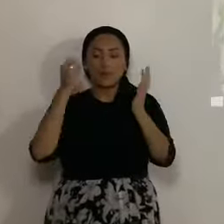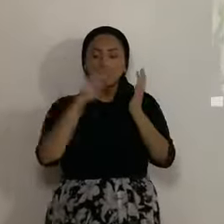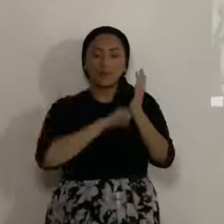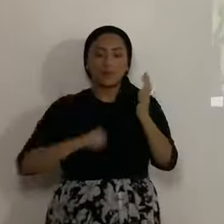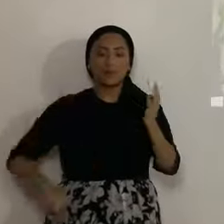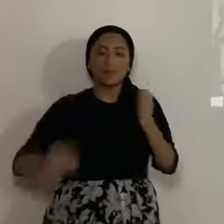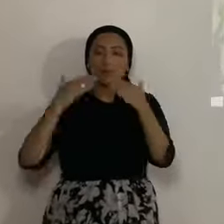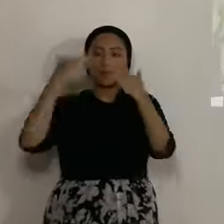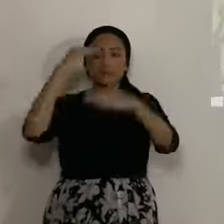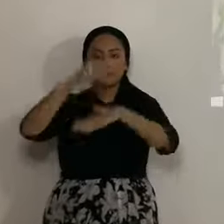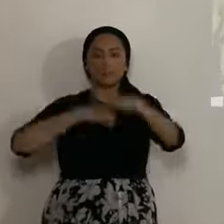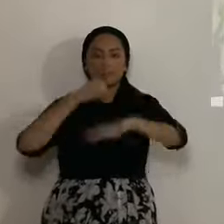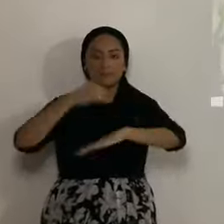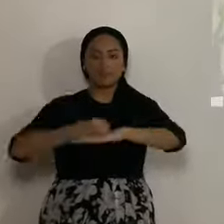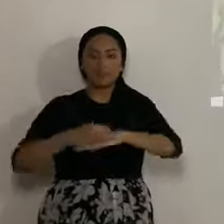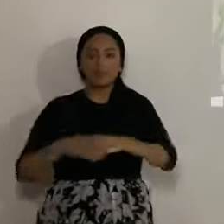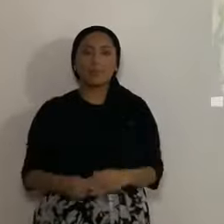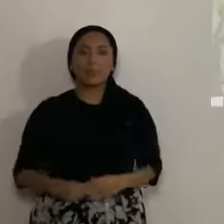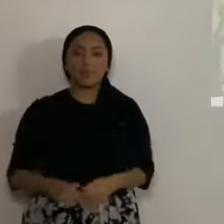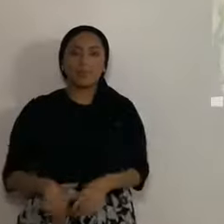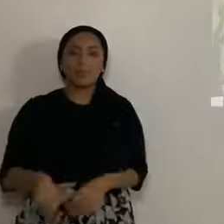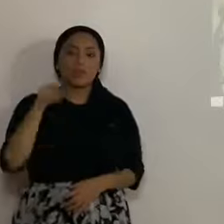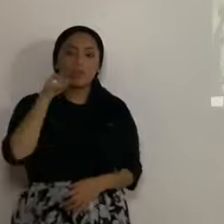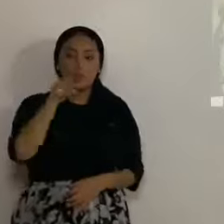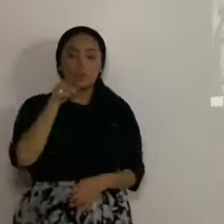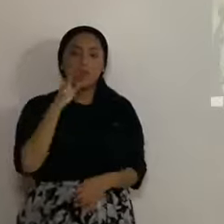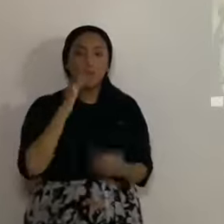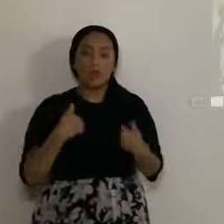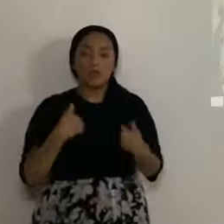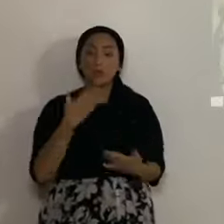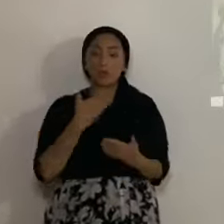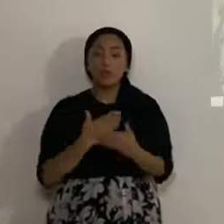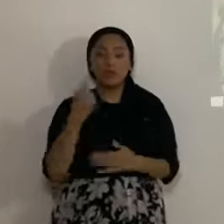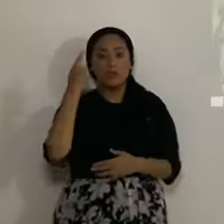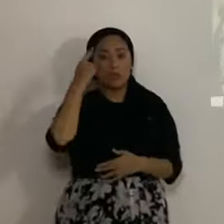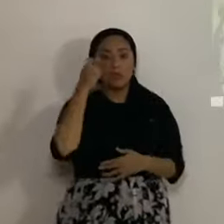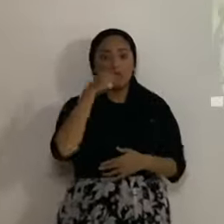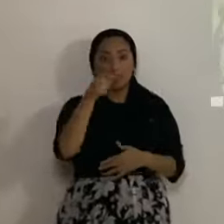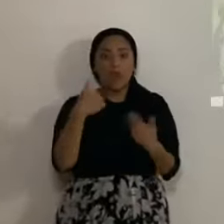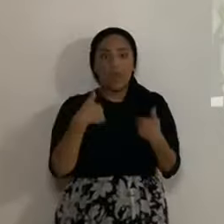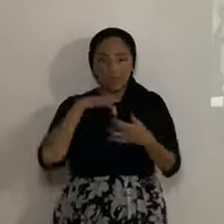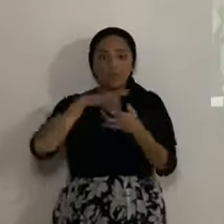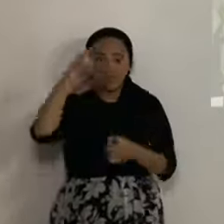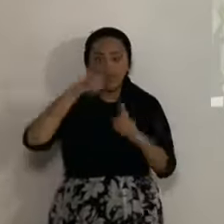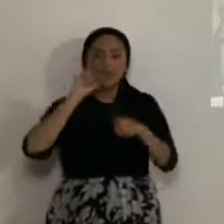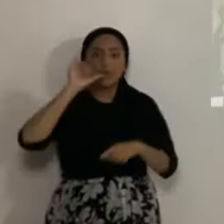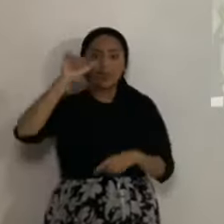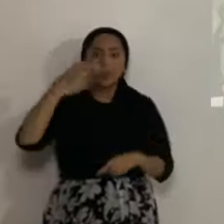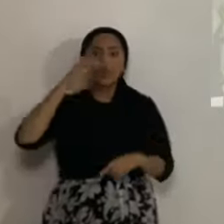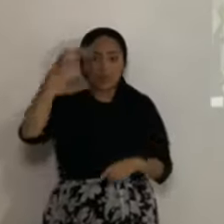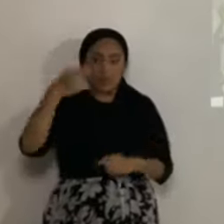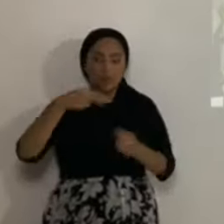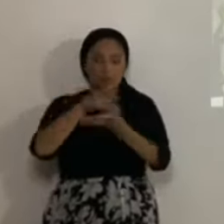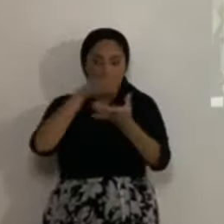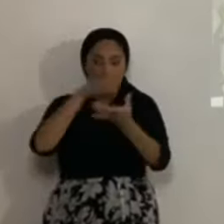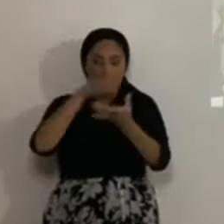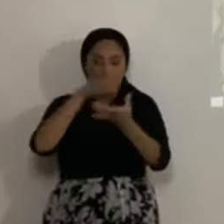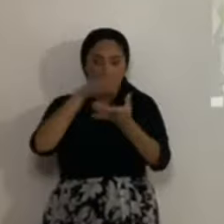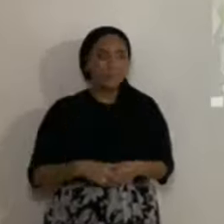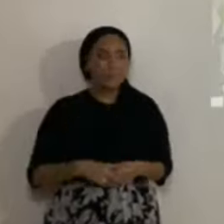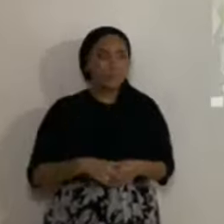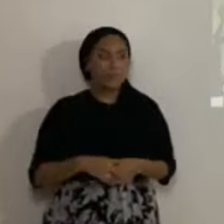o Membe, Membe. Entonces, como tú vas a tener una buena perspectiva porque tienes el espíritu de Yahweh en los Bajacodes, entonces,